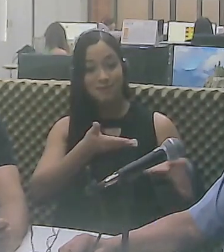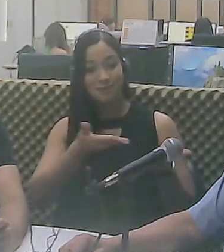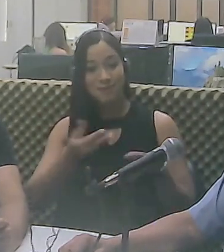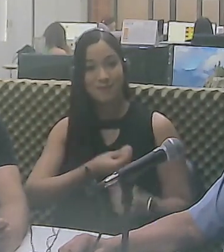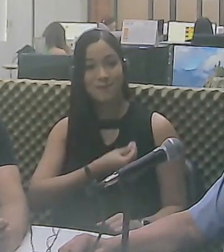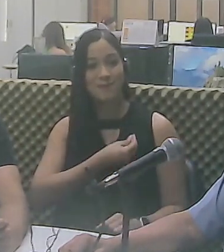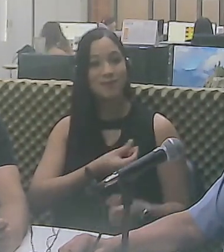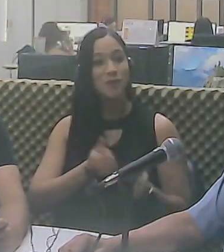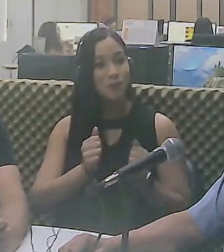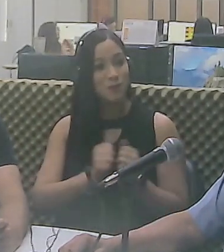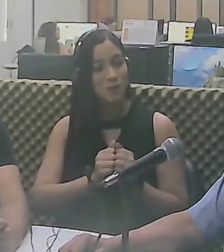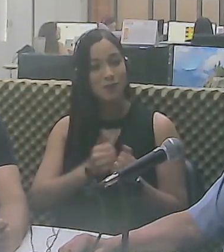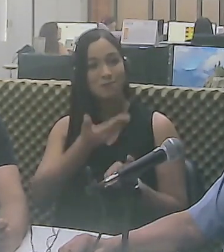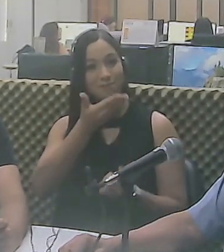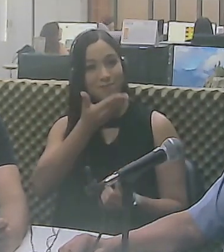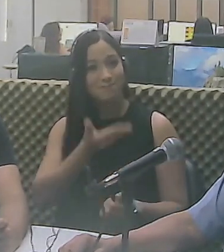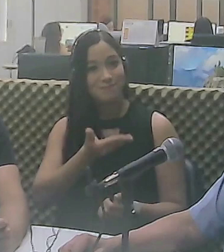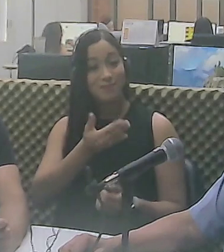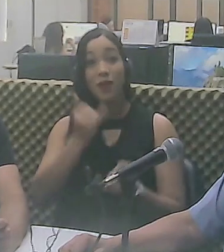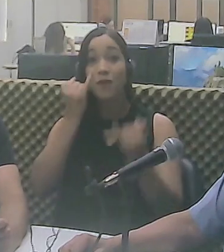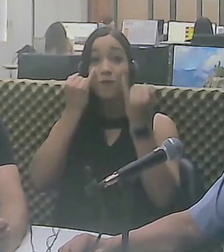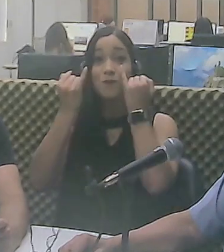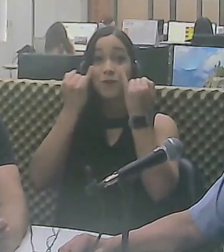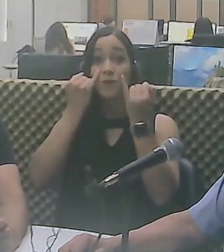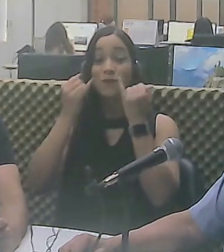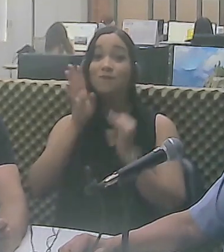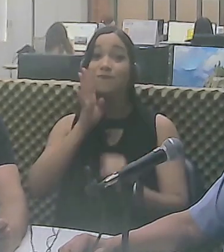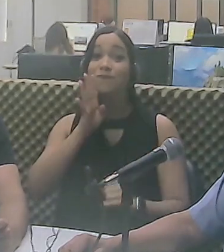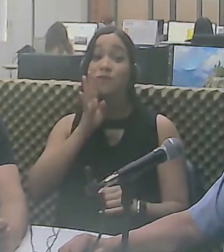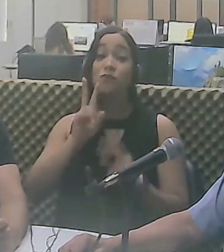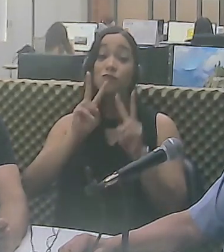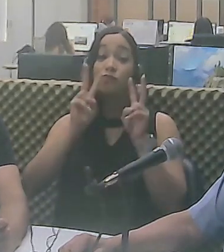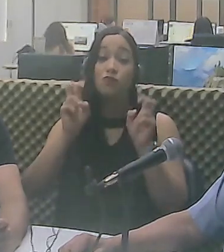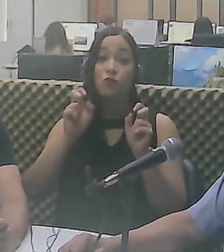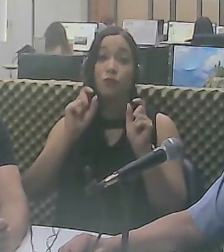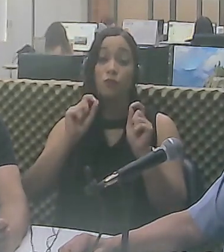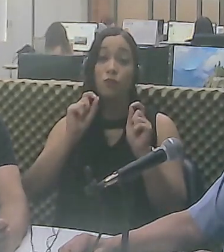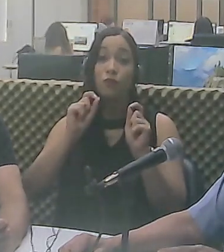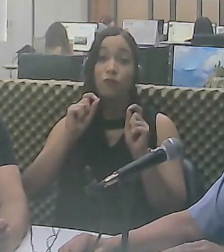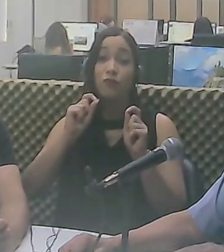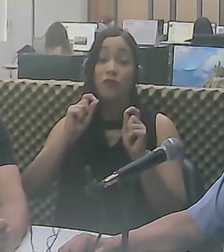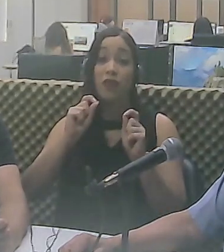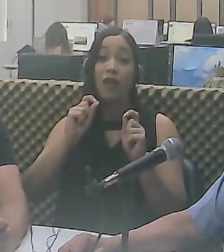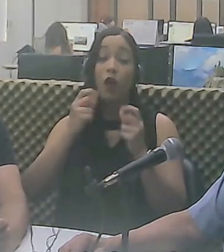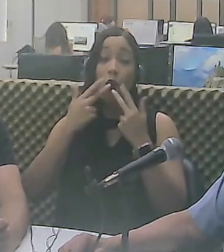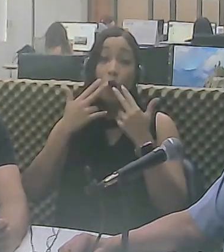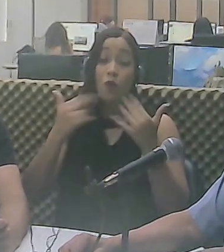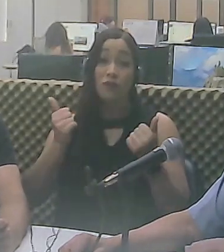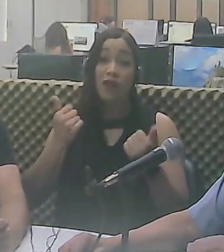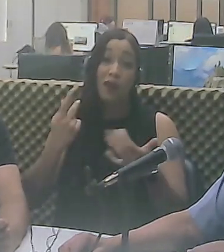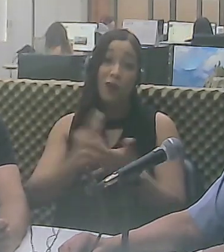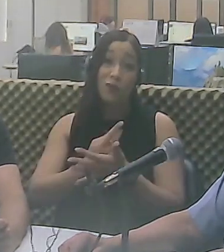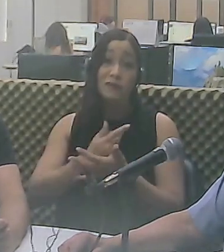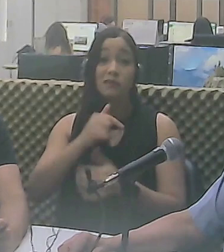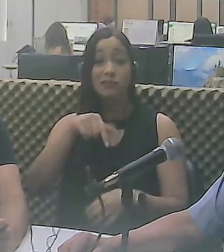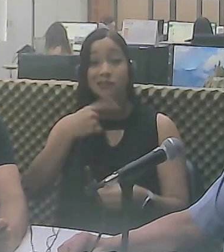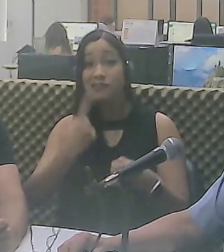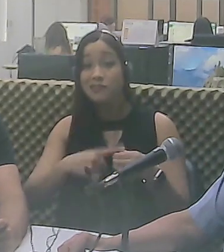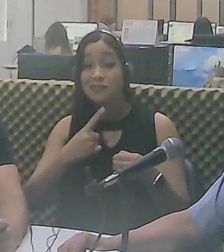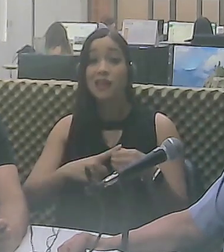nossa cidade carrisky vai trazer informações sobre Furtos recorrentes que tem acontecido no município que